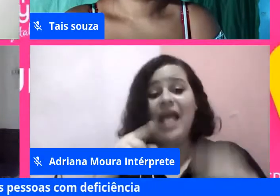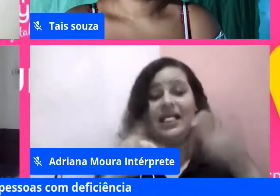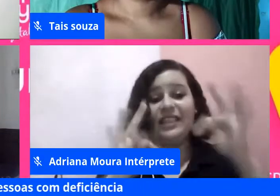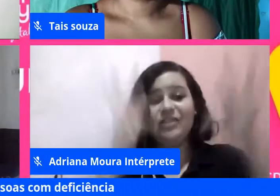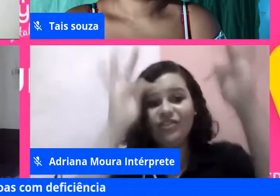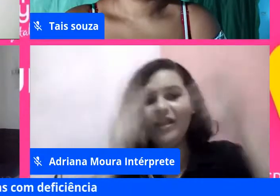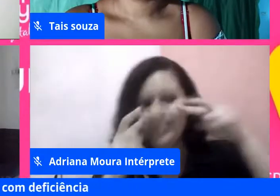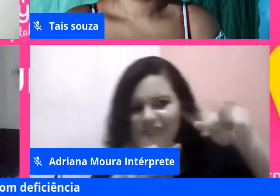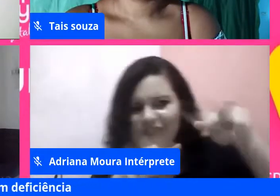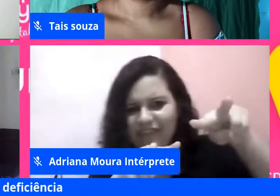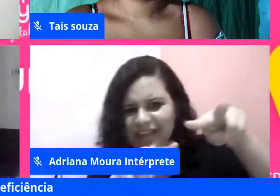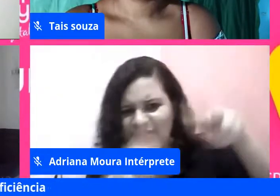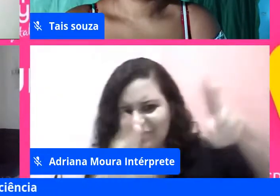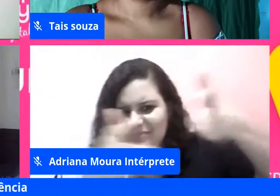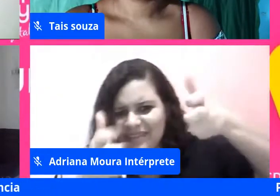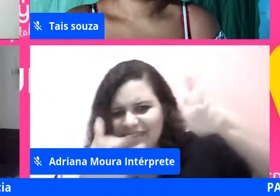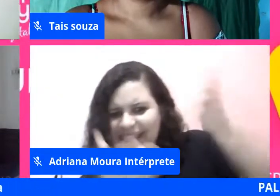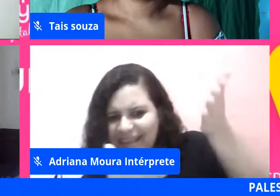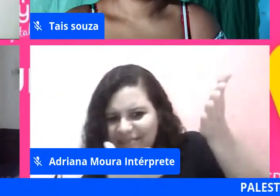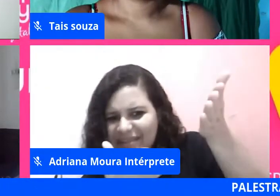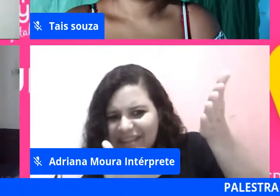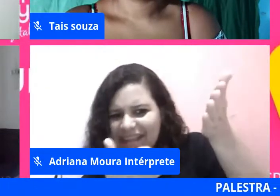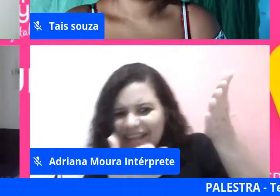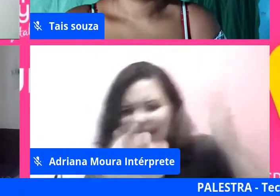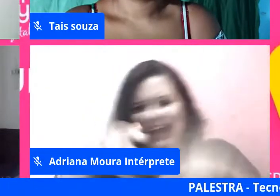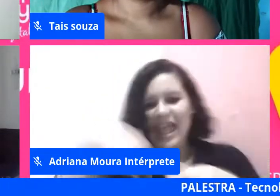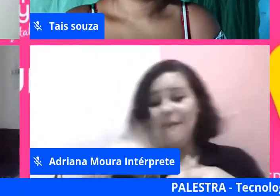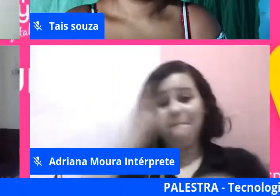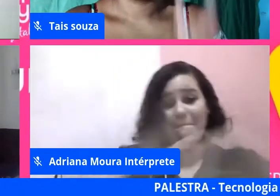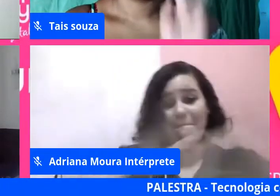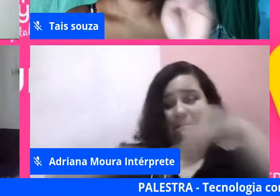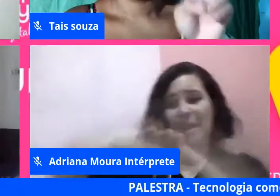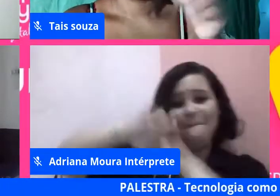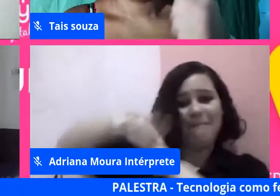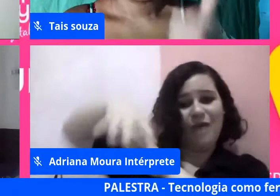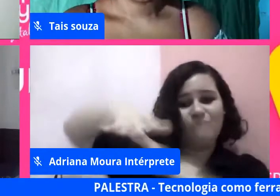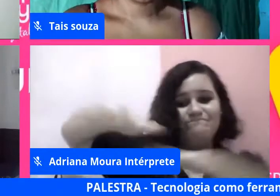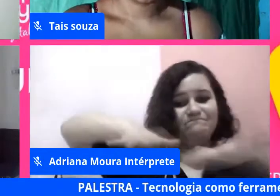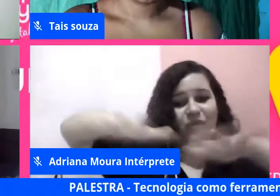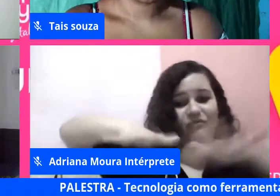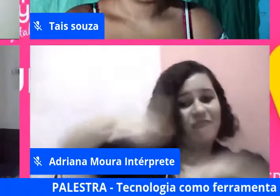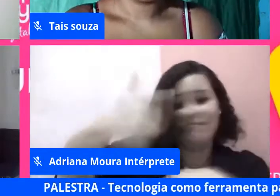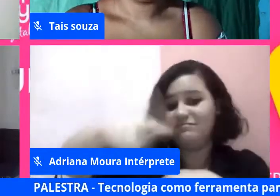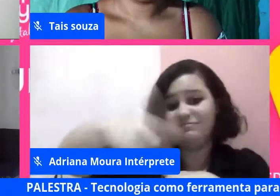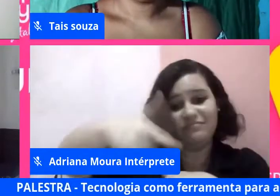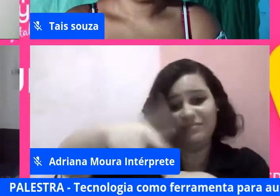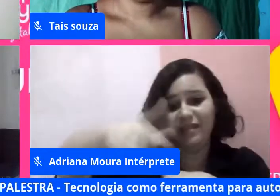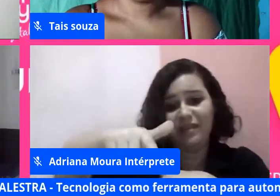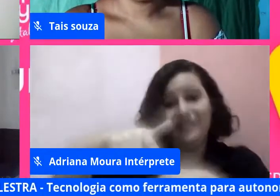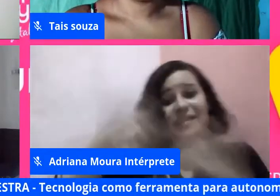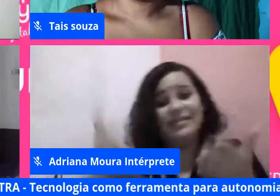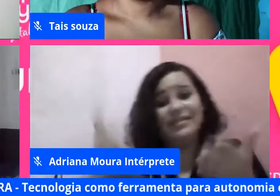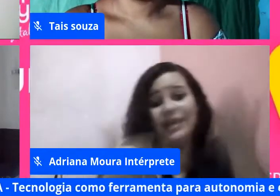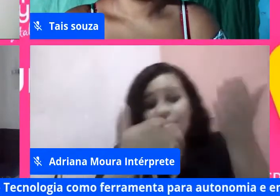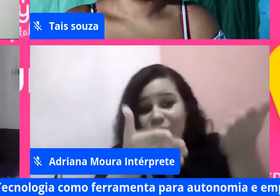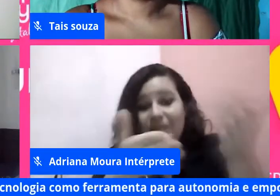Aqui. Está vendo? Porque eu não tenho movimento nas mãos, né? Então, isso aqui é o que me